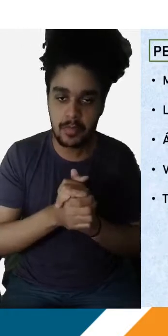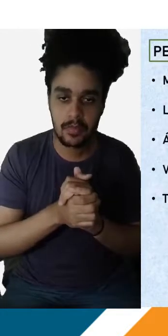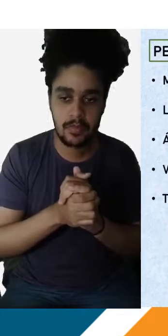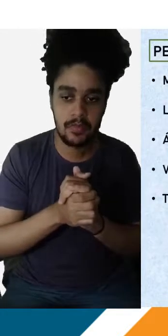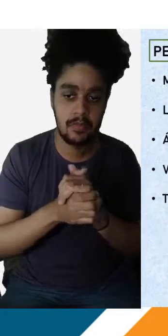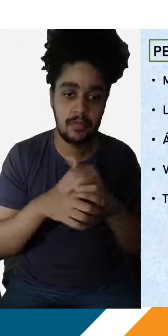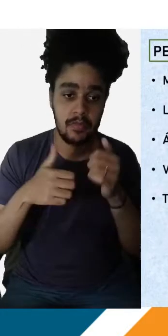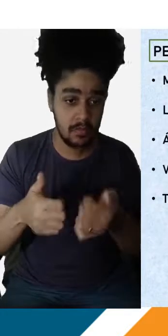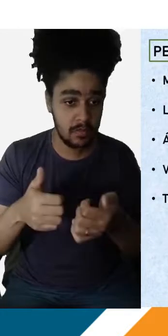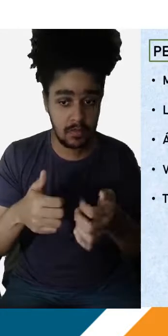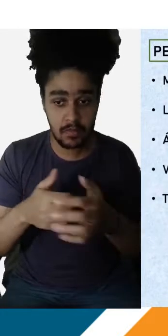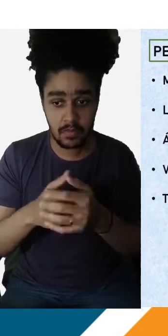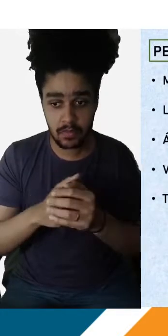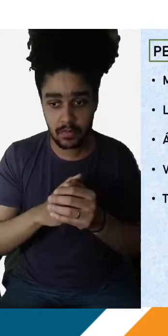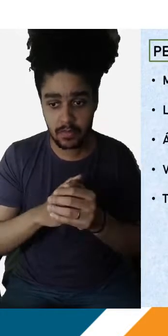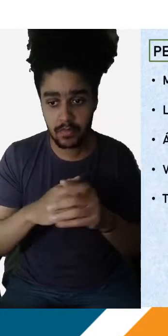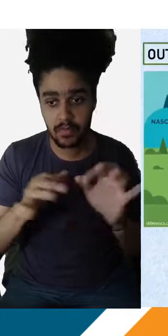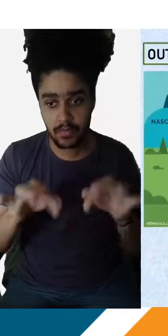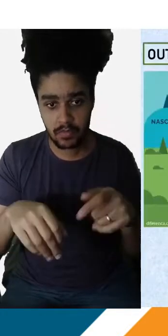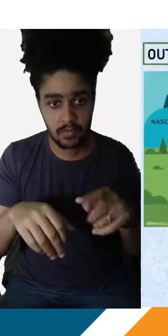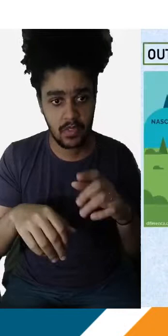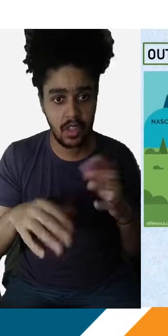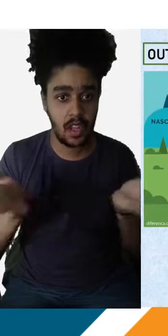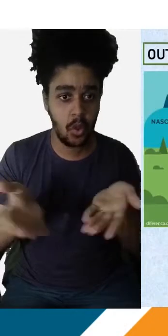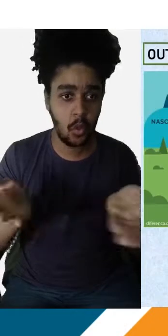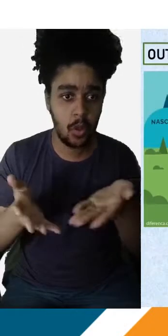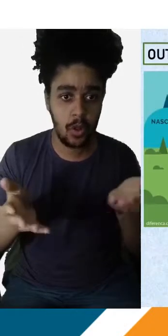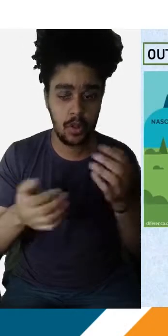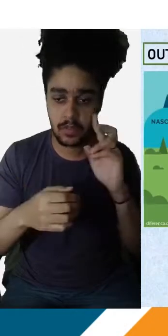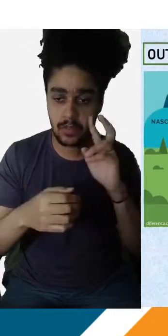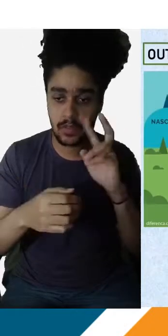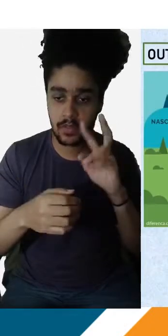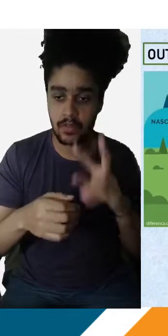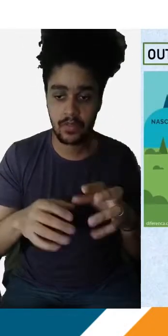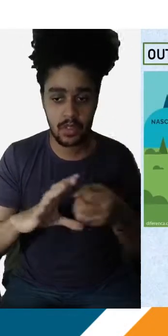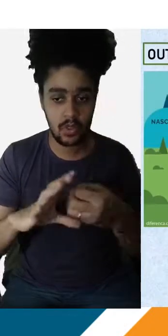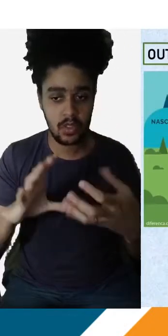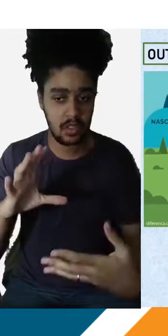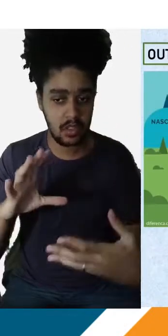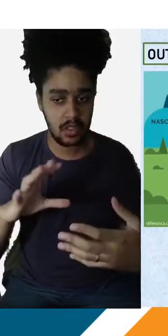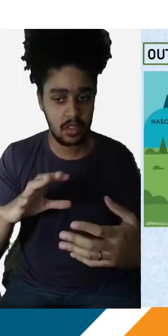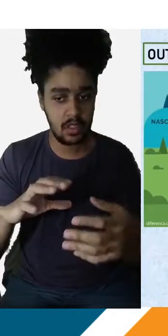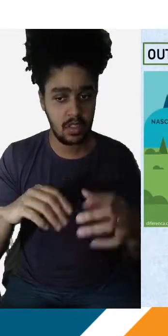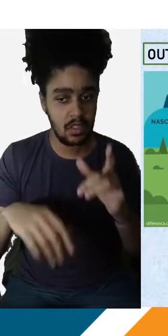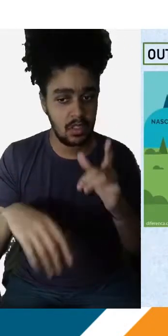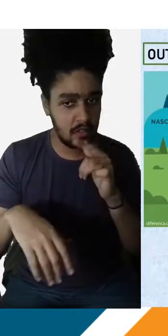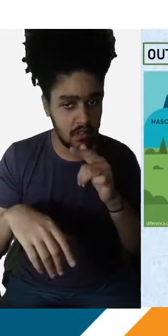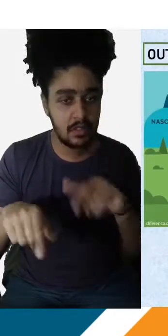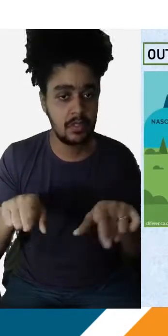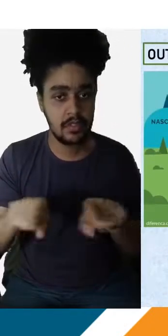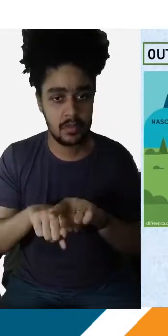Tudo bem, visto o perfil longitudinal do rio, simbora para outros conceitos hidrográficos são extremamente importantes